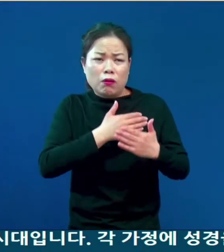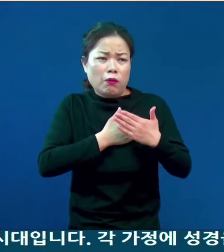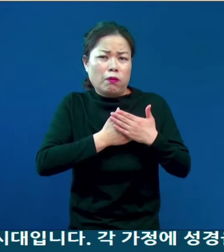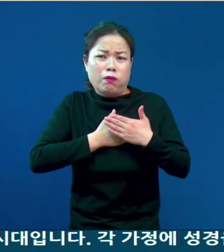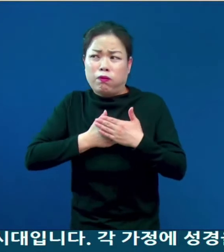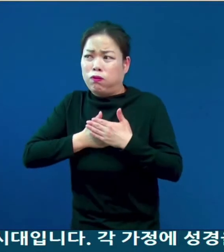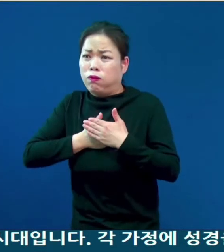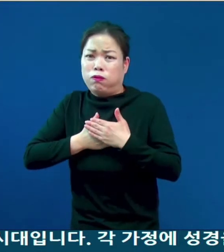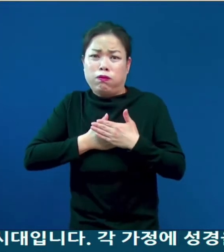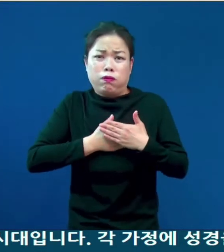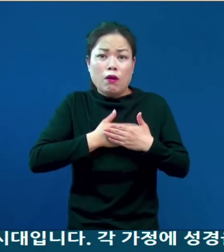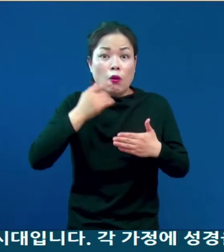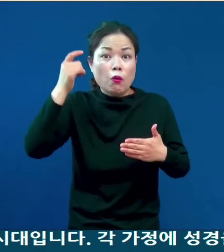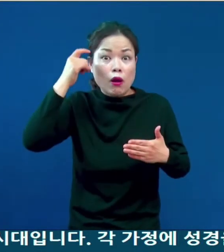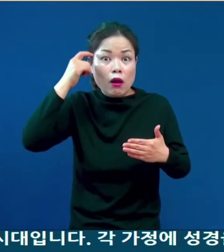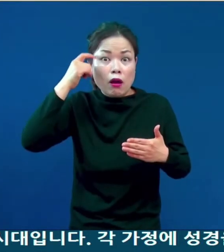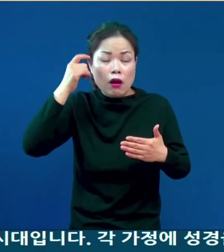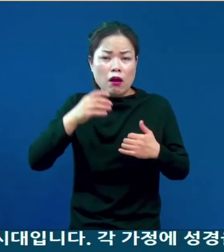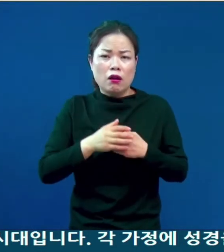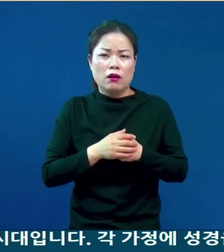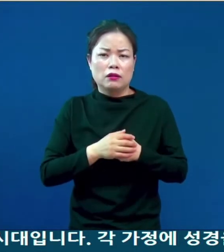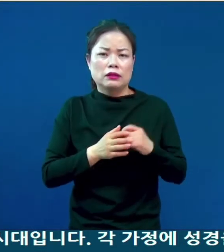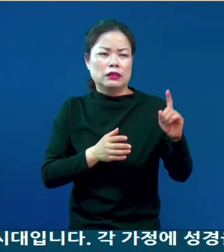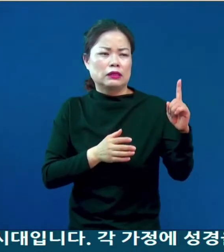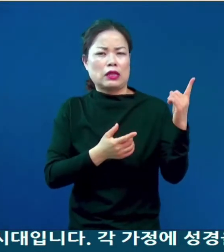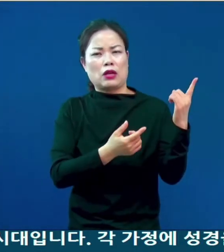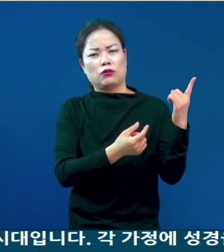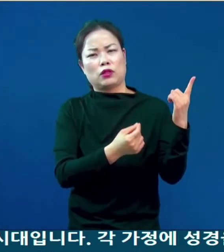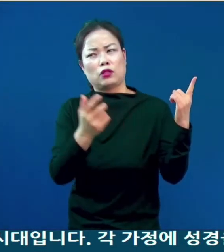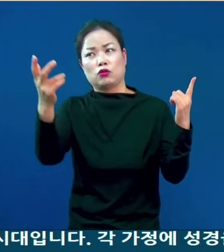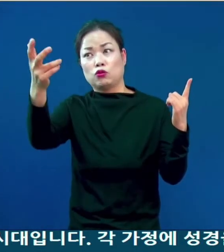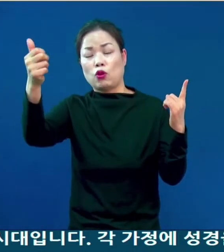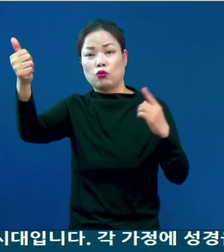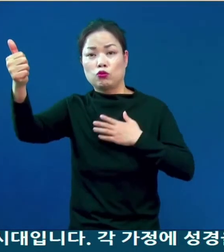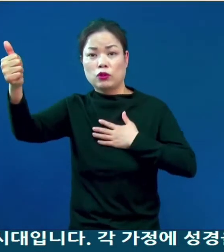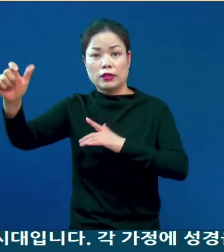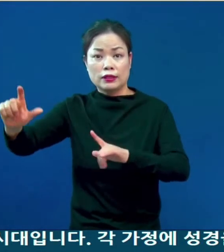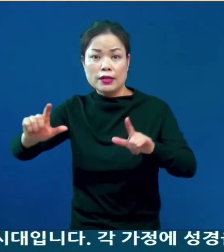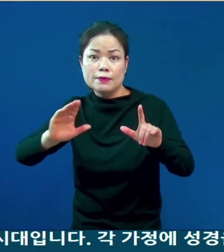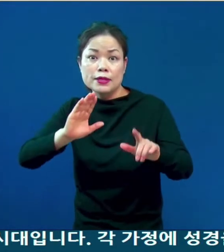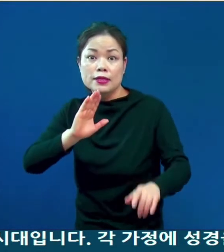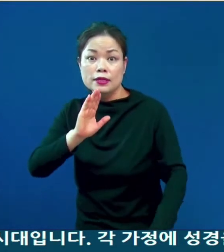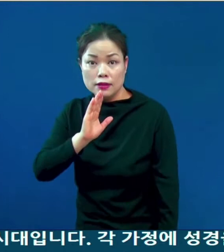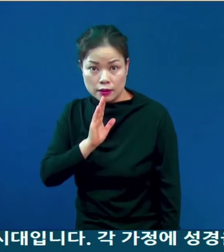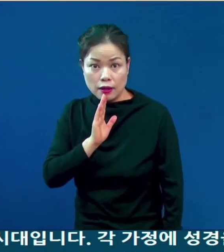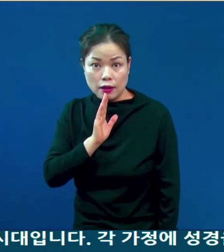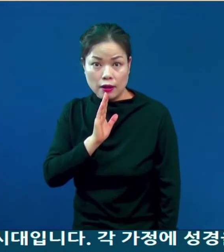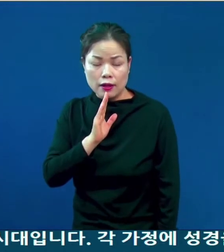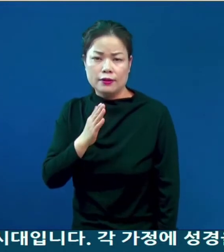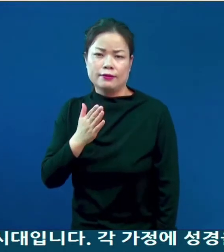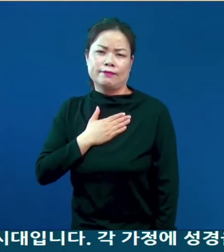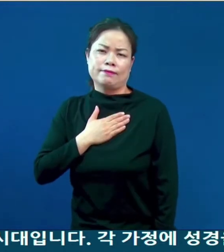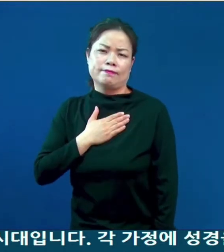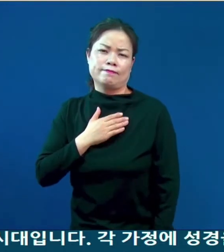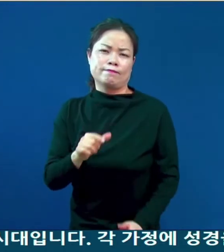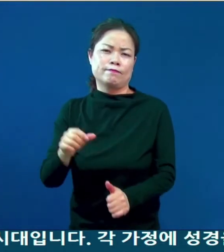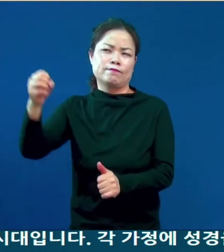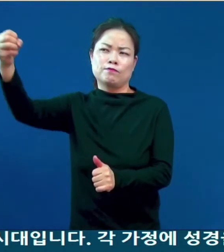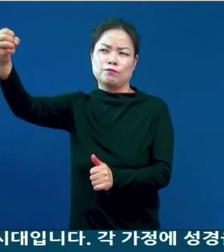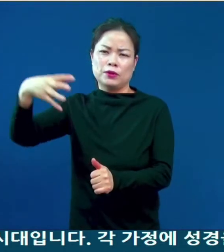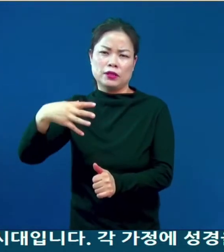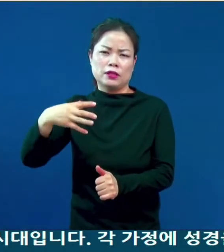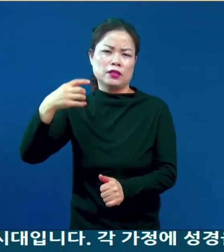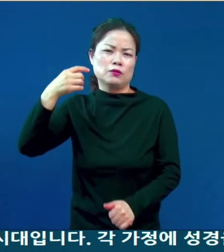때가 있습니다. 왜 그럴까요? 다윗처럼 여호와가 우리의 삶에 진짜 나의 빛이 되지